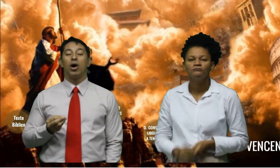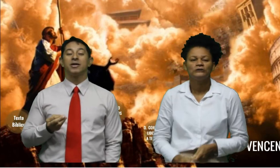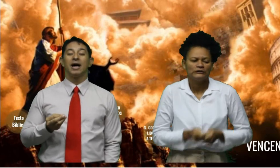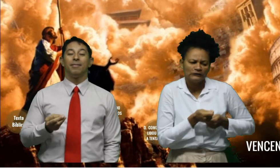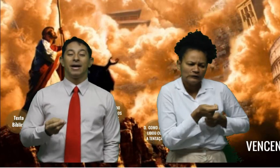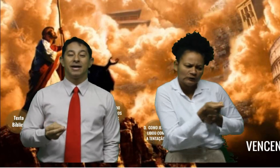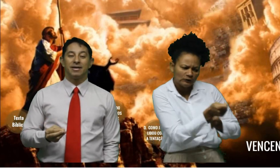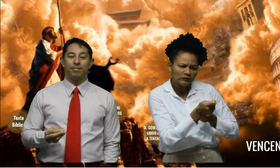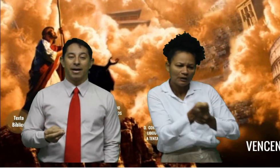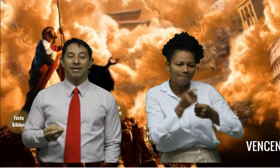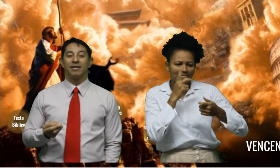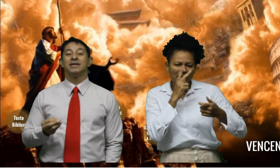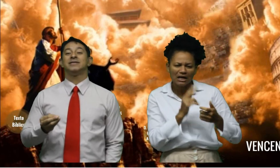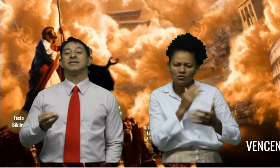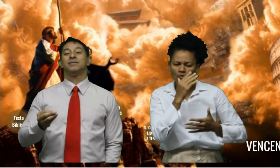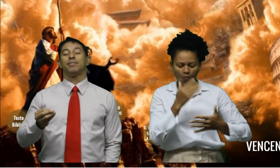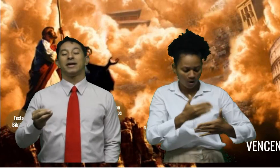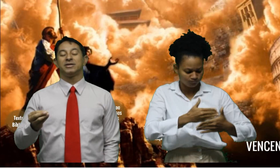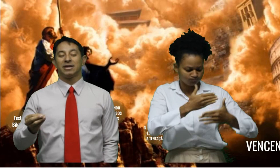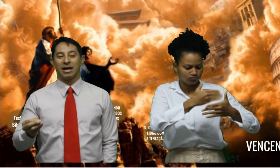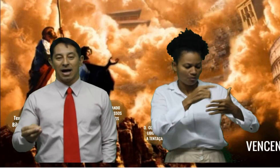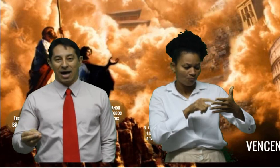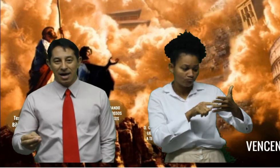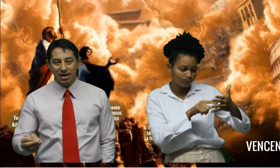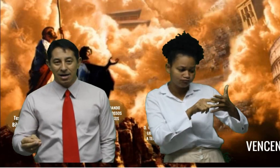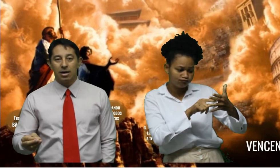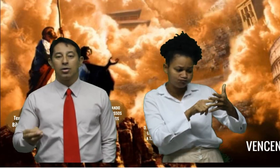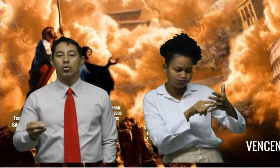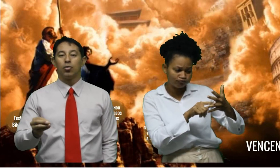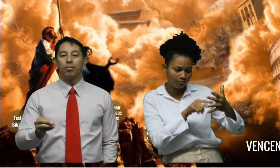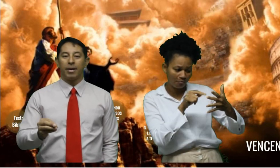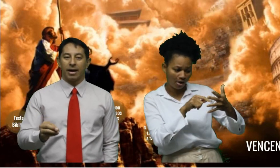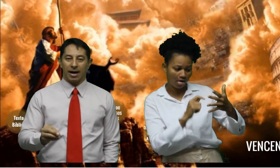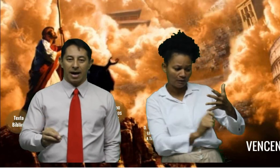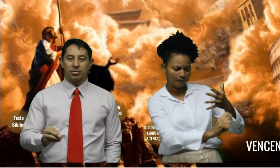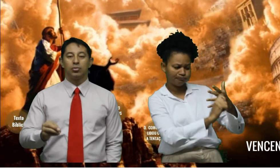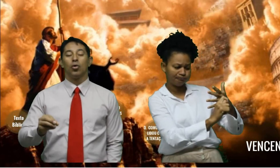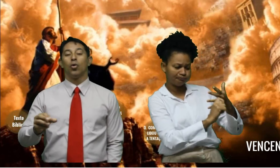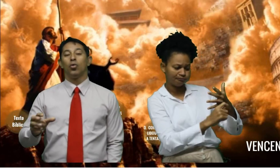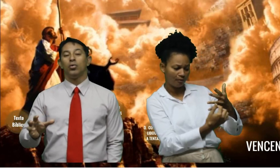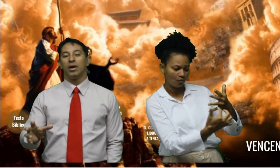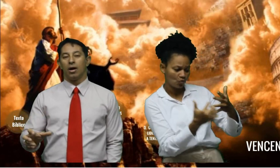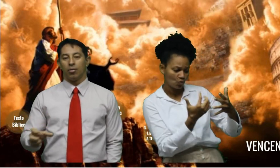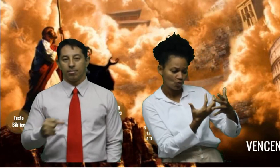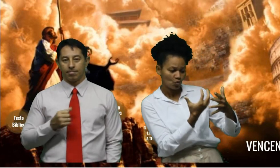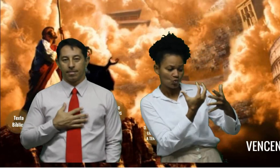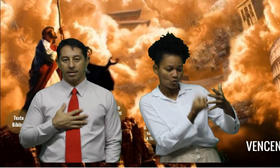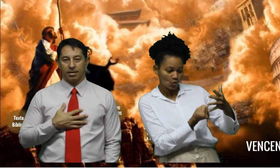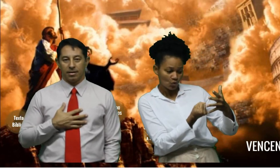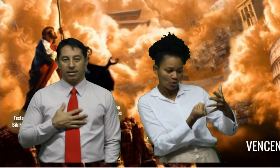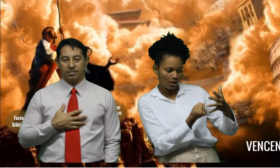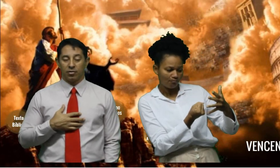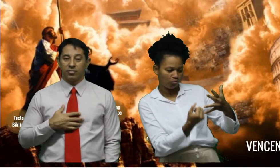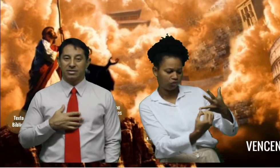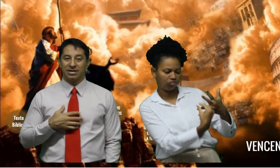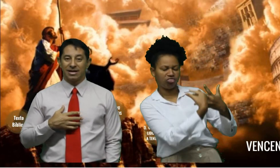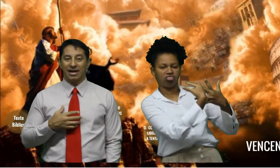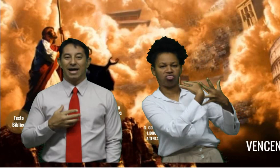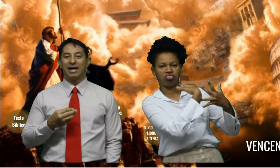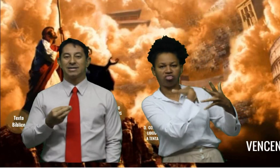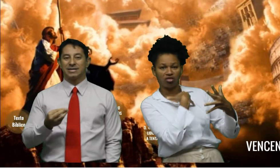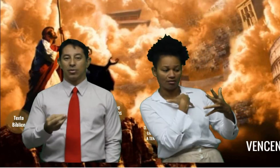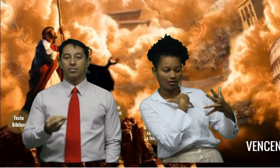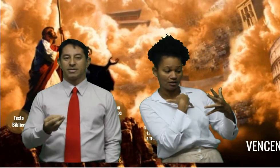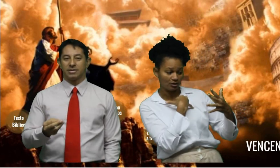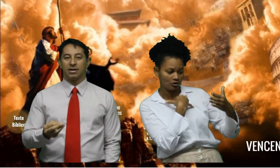uma porta aberta para se praticar o pecado ou não. Então, você